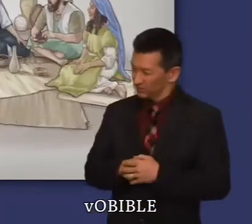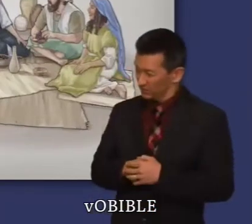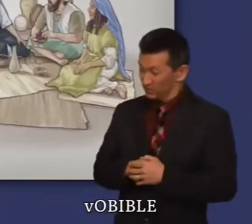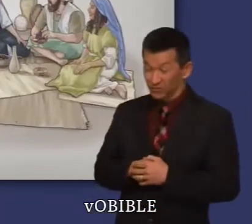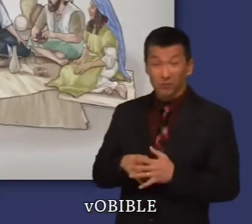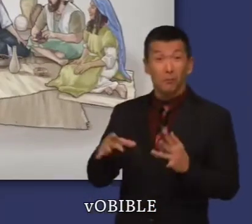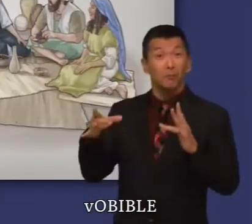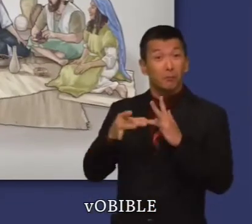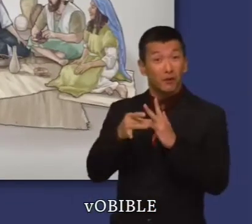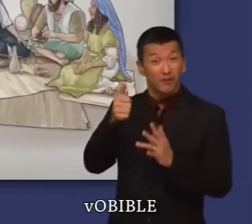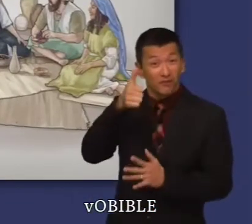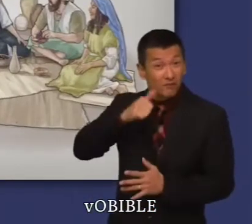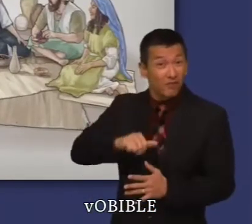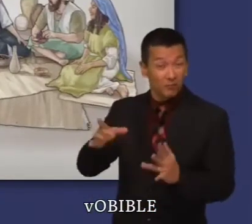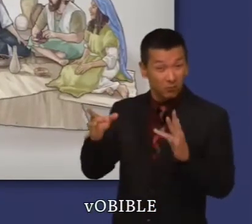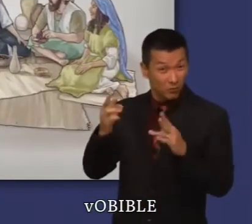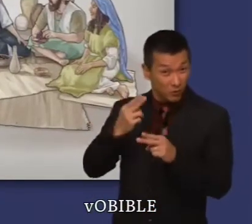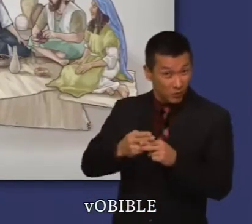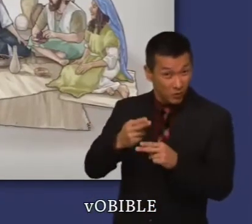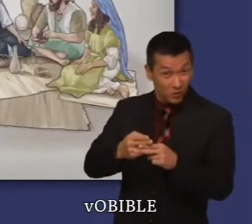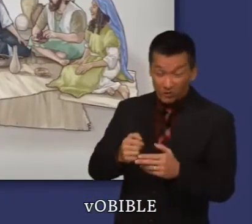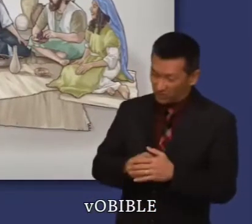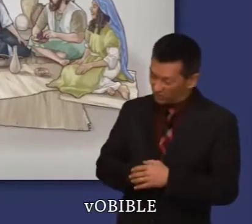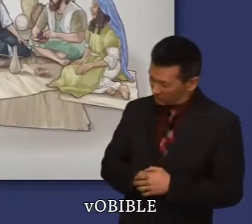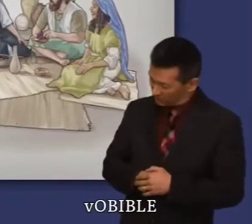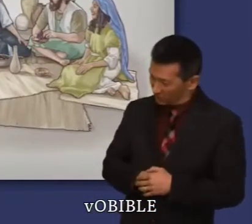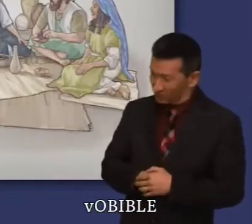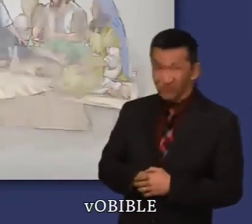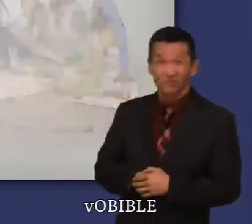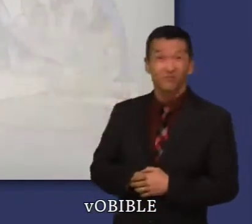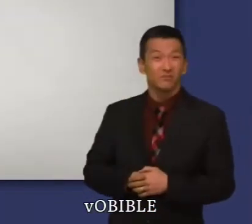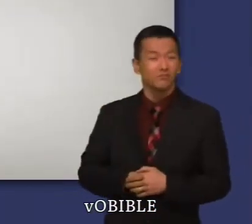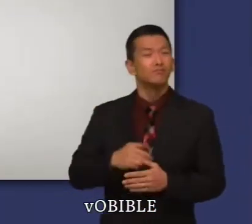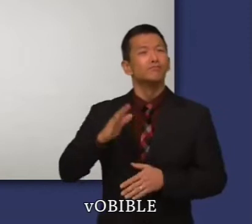personnages principaux sont Noémie et Boaz.